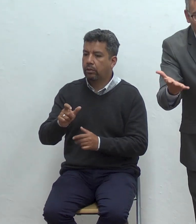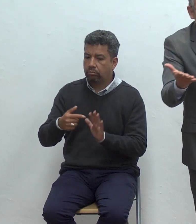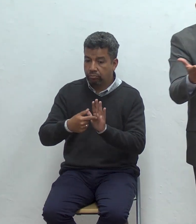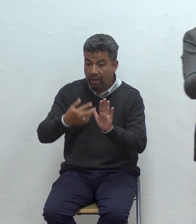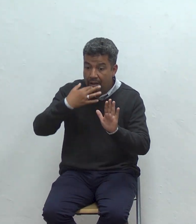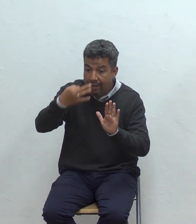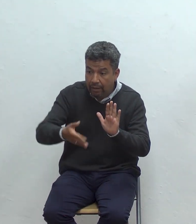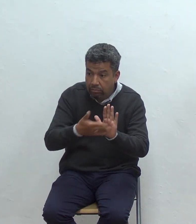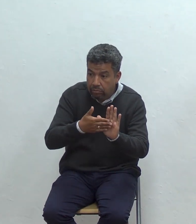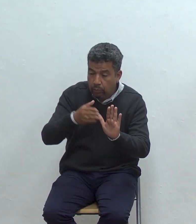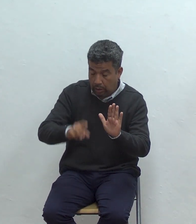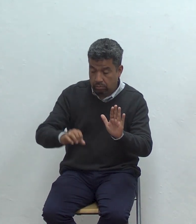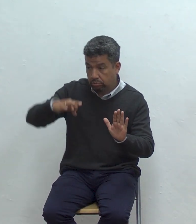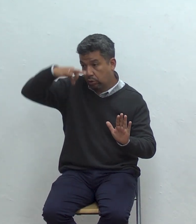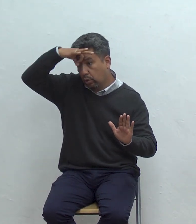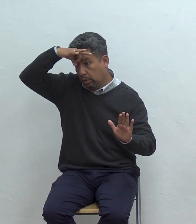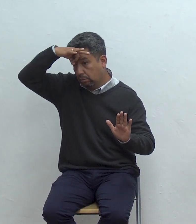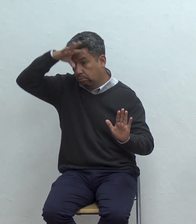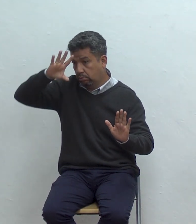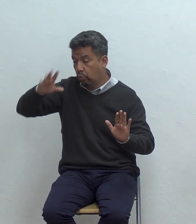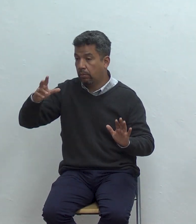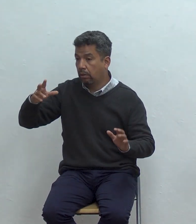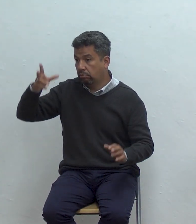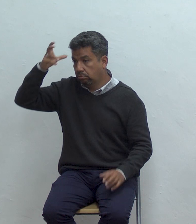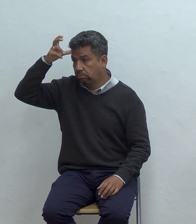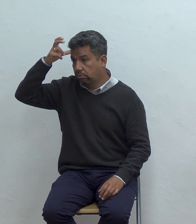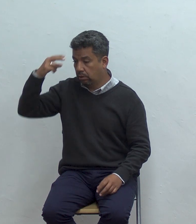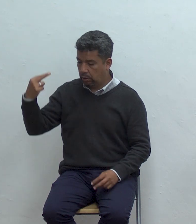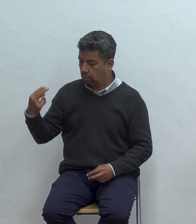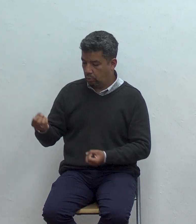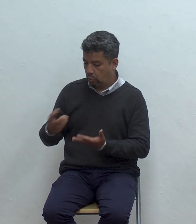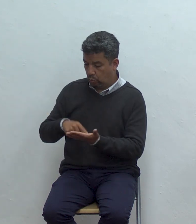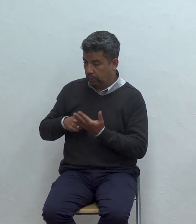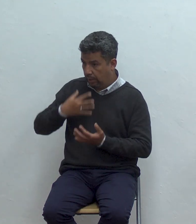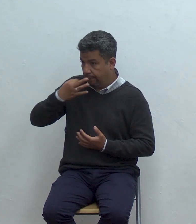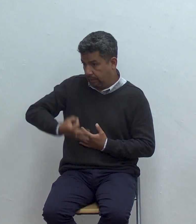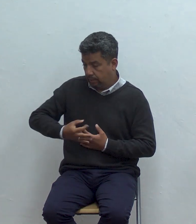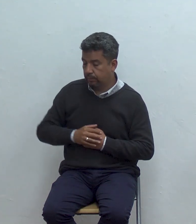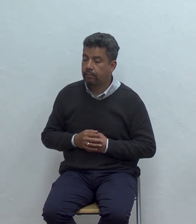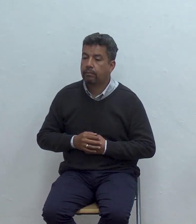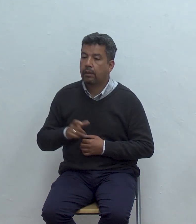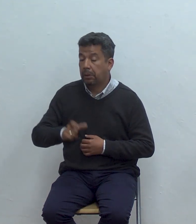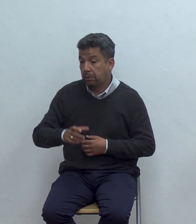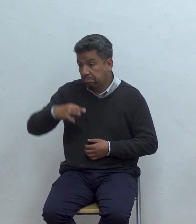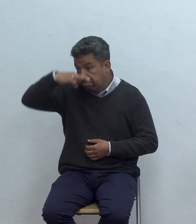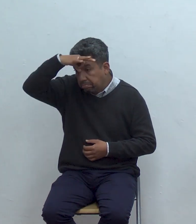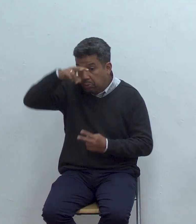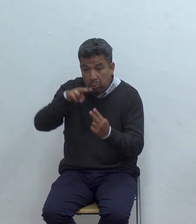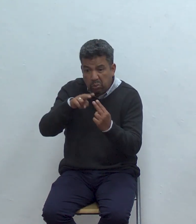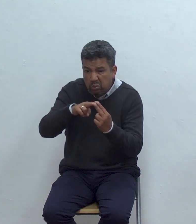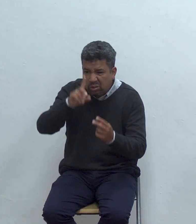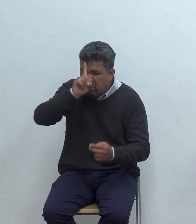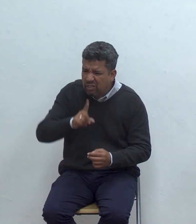verdad puede ser que sea ignorante porque el enemigo hace que no conozca la verdad. Entonces esa persona es ignorante, no la conoce,